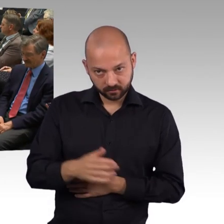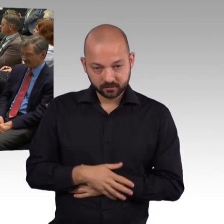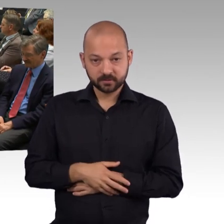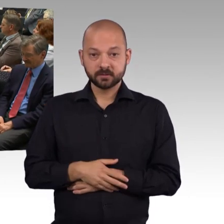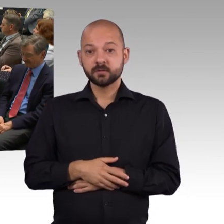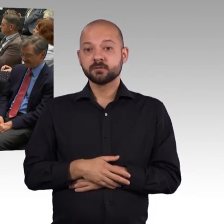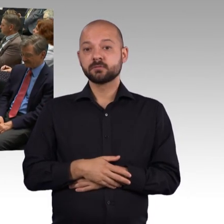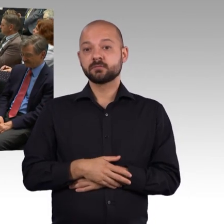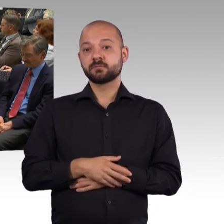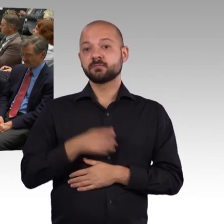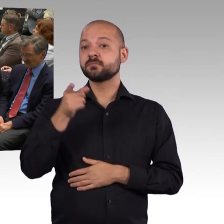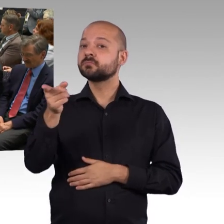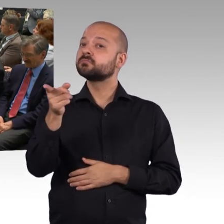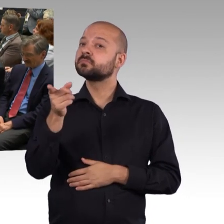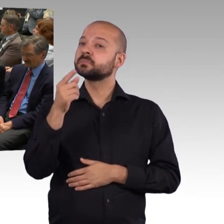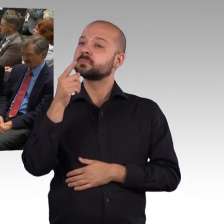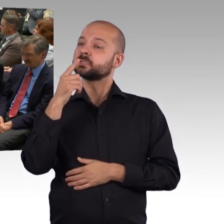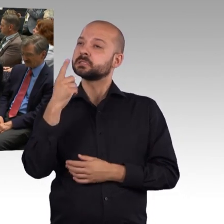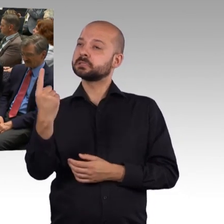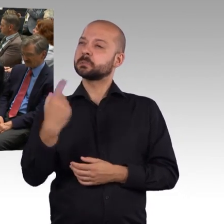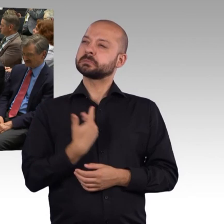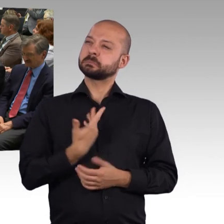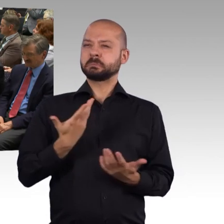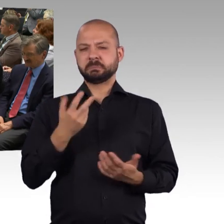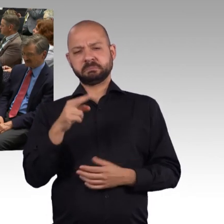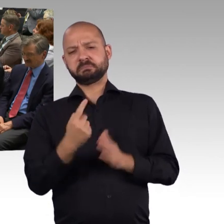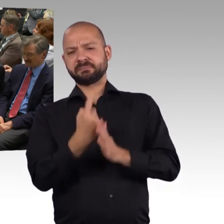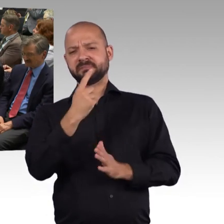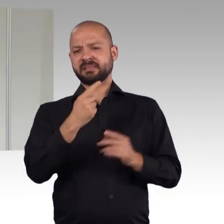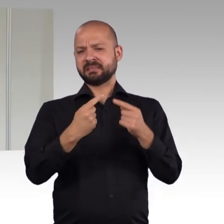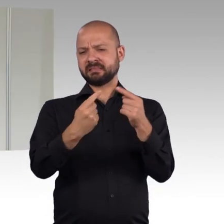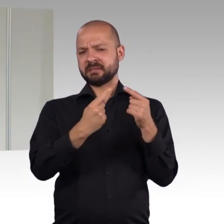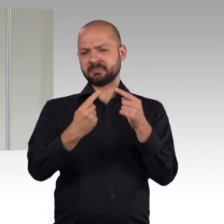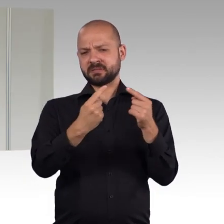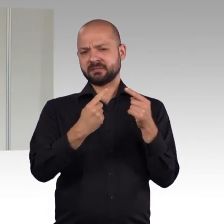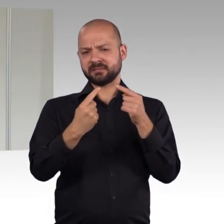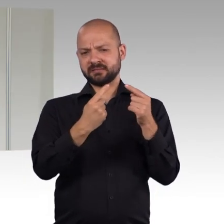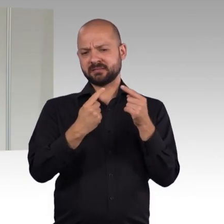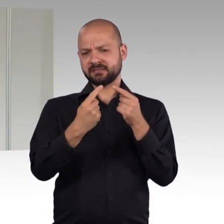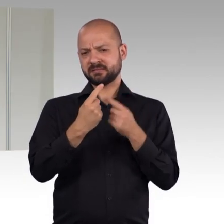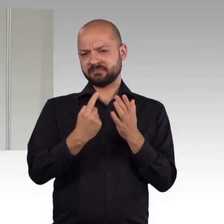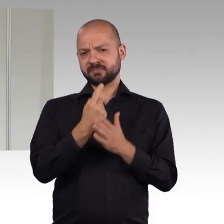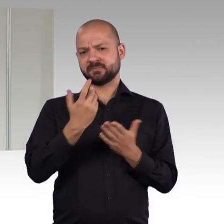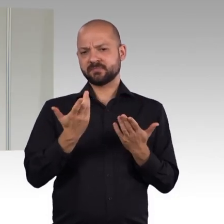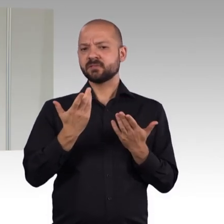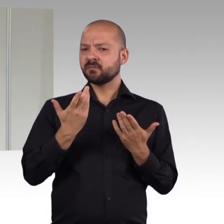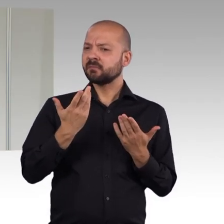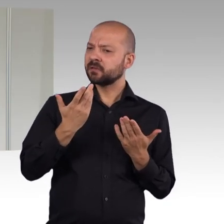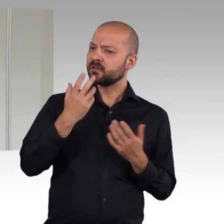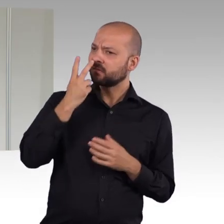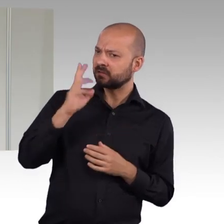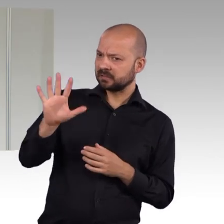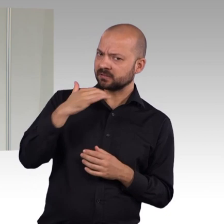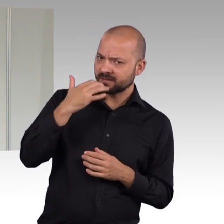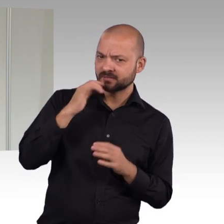Chance miteinander nutzen. Es tauchen doch schon einige Unterschiede auf, die auch miteinander beleuchtet werden müssen. Und ich möchte